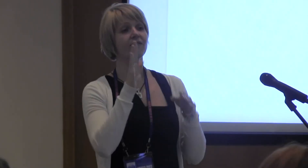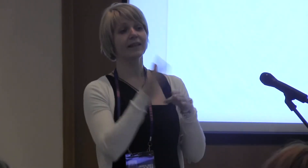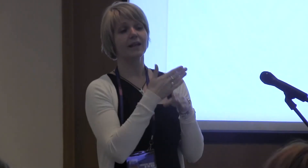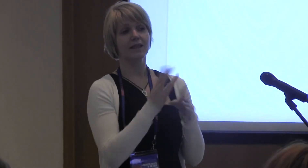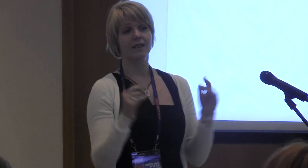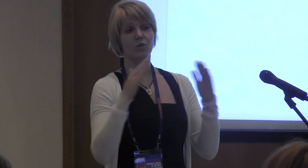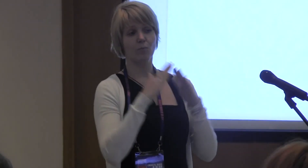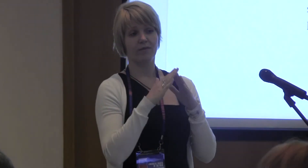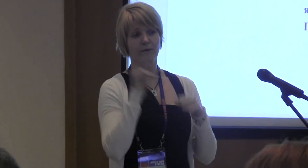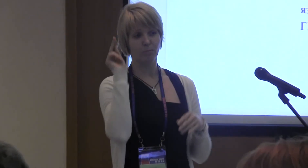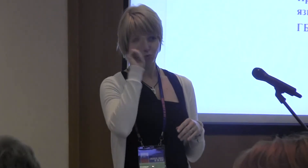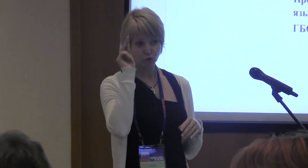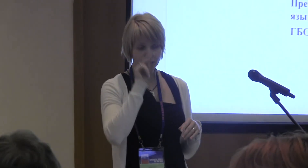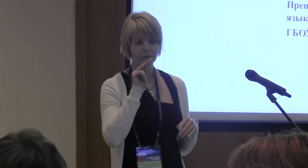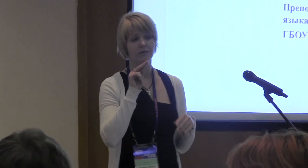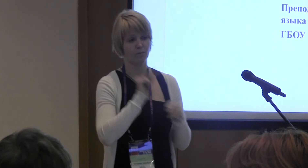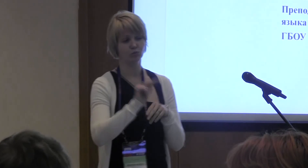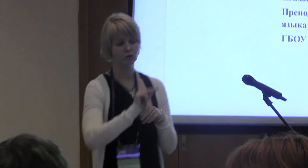все больше.